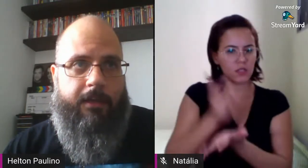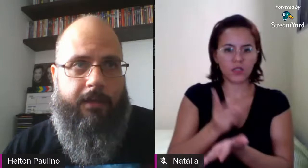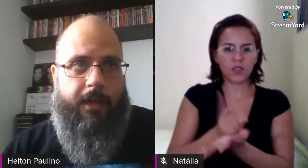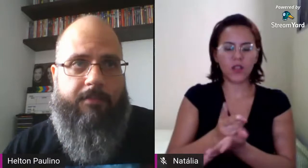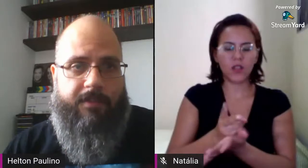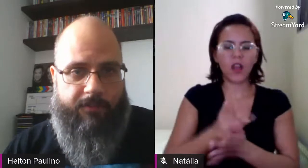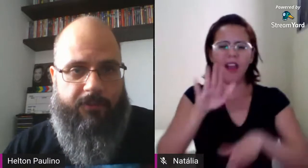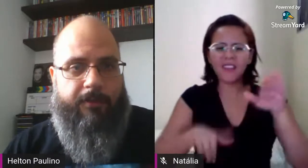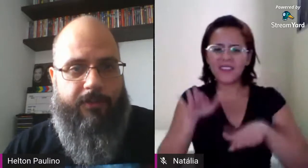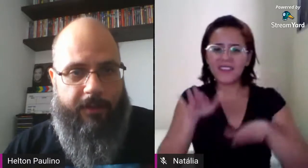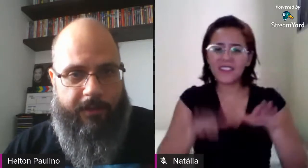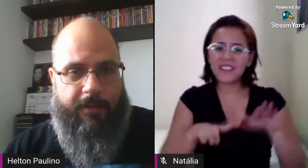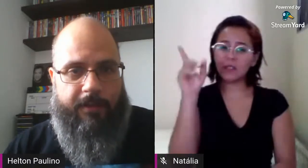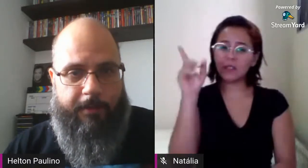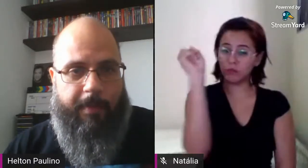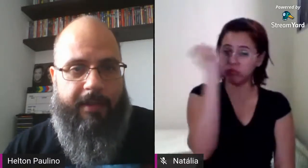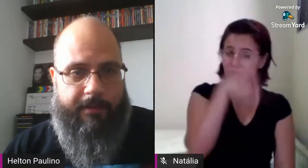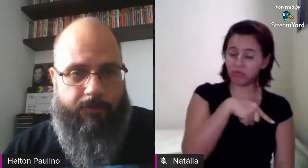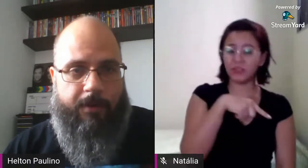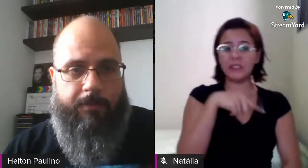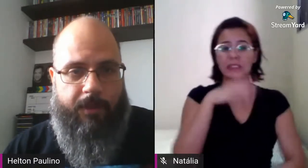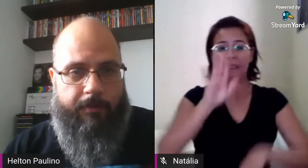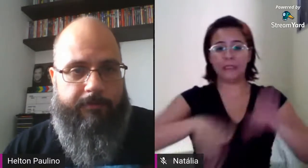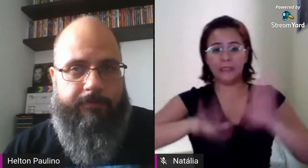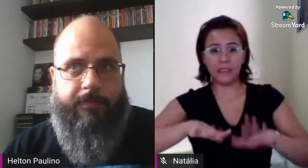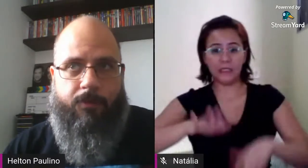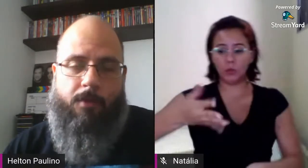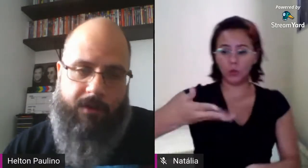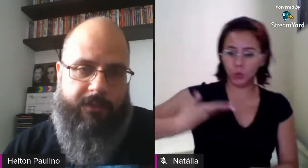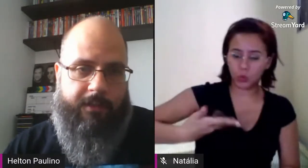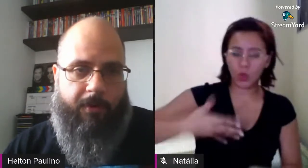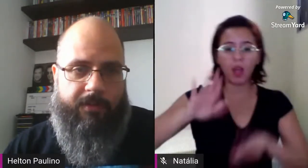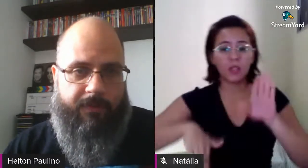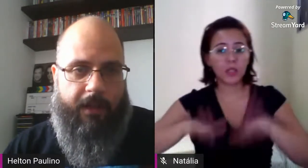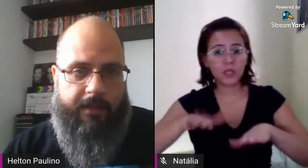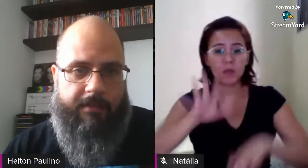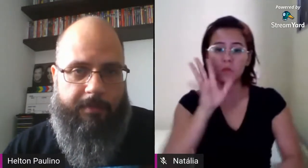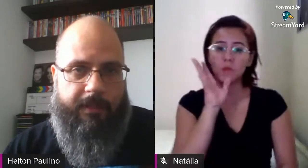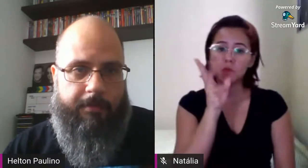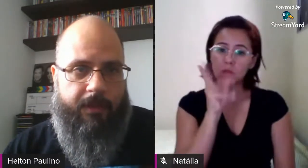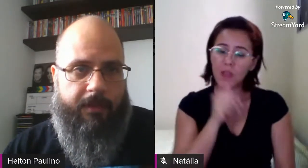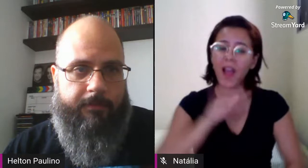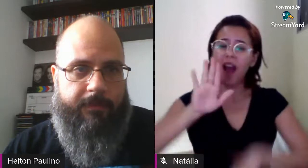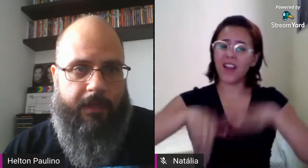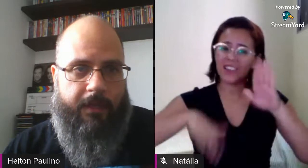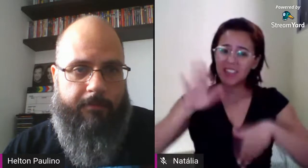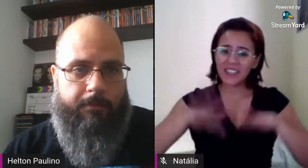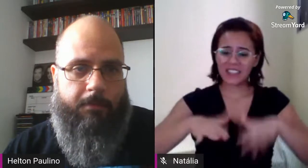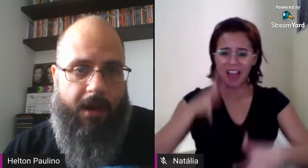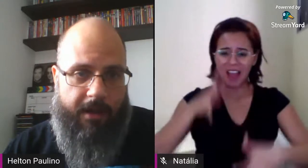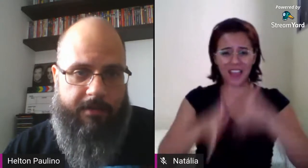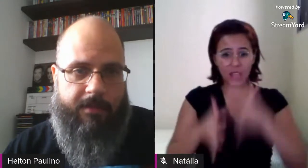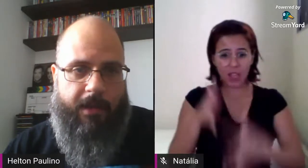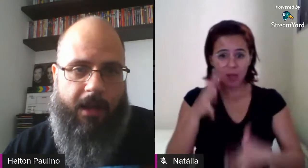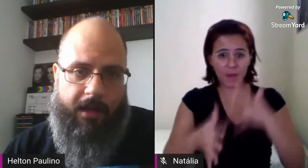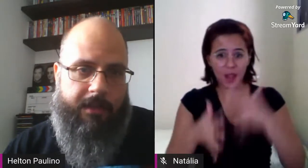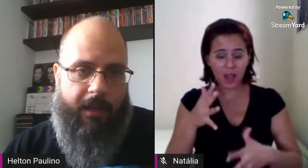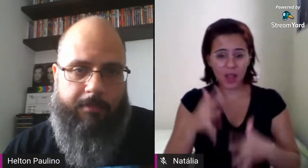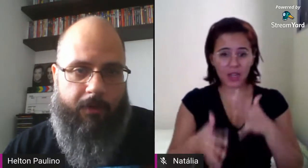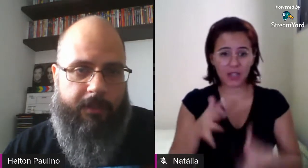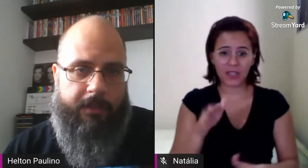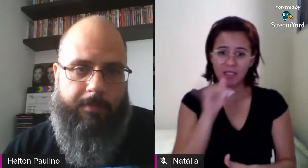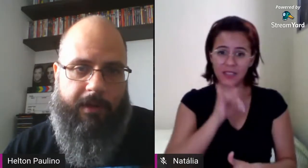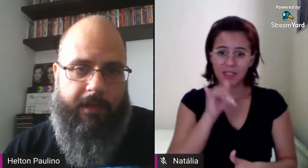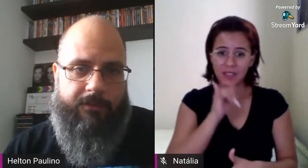e às vezes cheio de pedras no caminho, como a gente pode falar dessa pandemia, né? Mas que a arte,